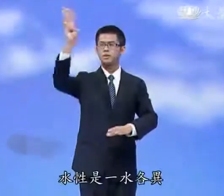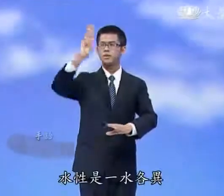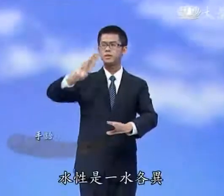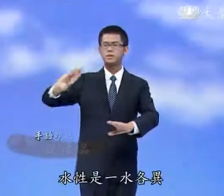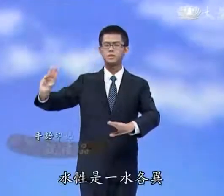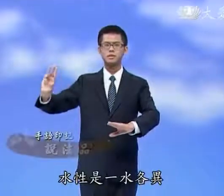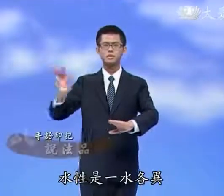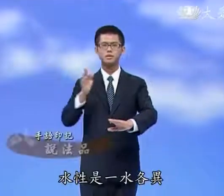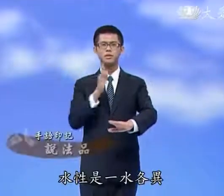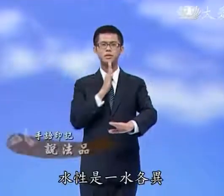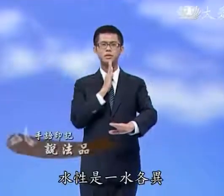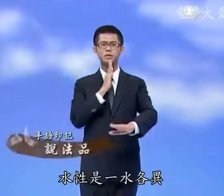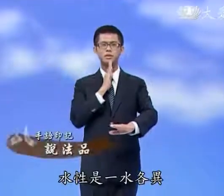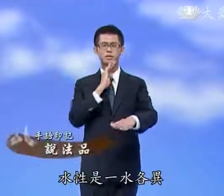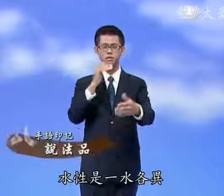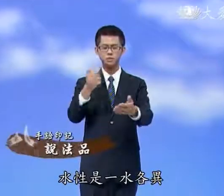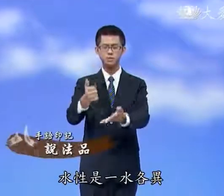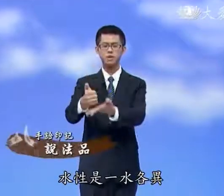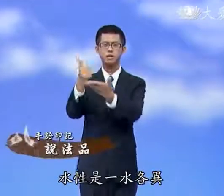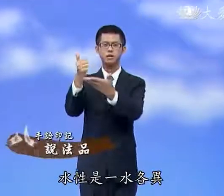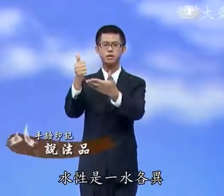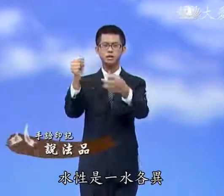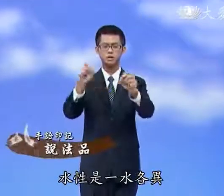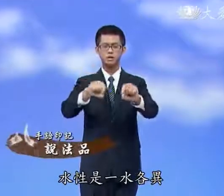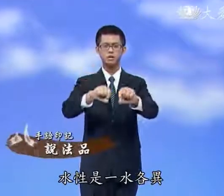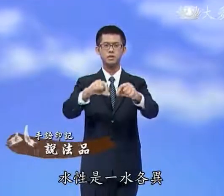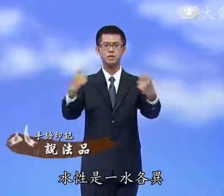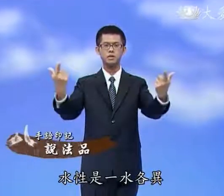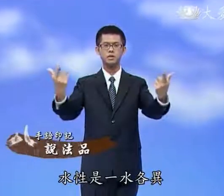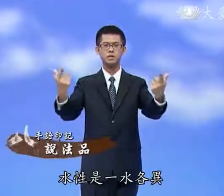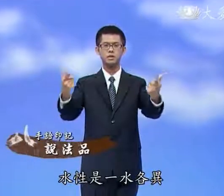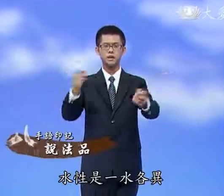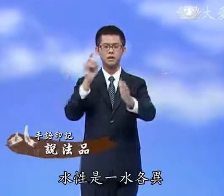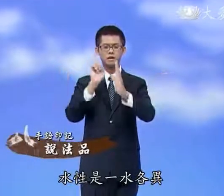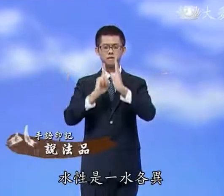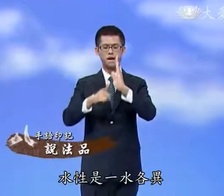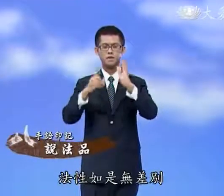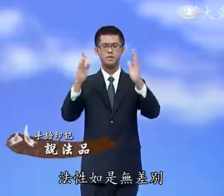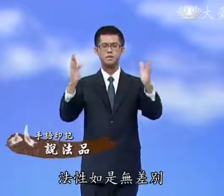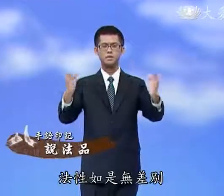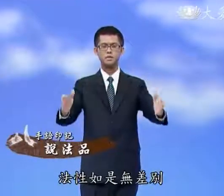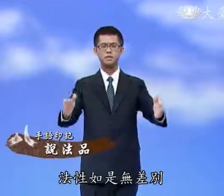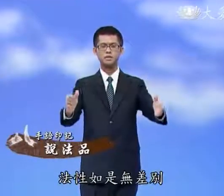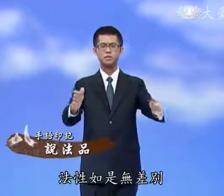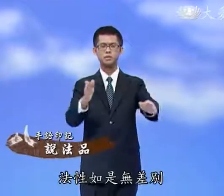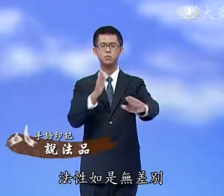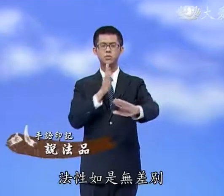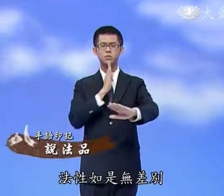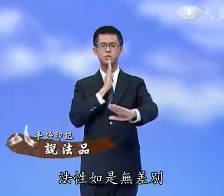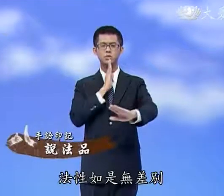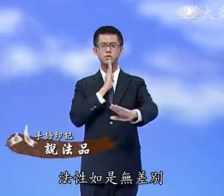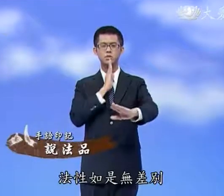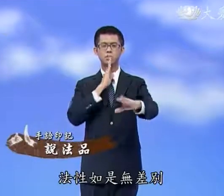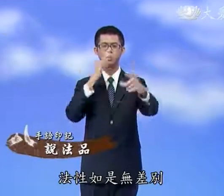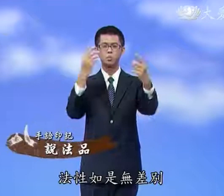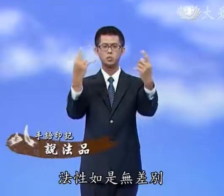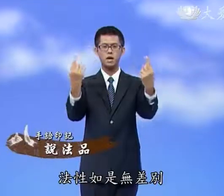水性是一，水各异，法性如是无